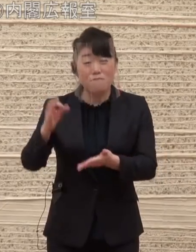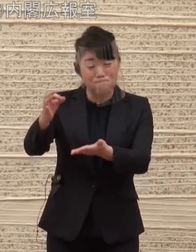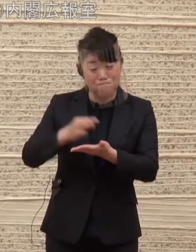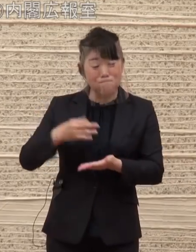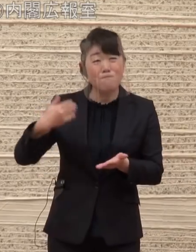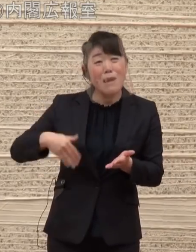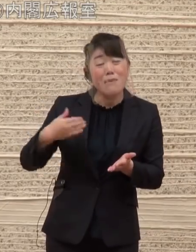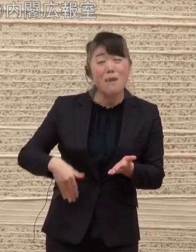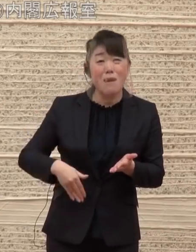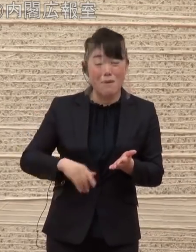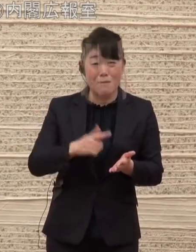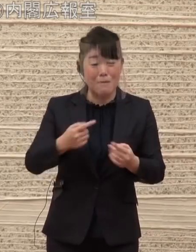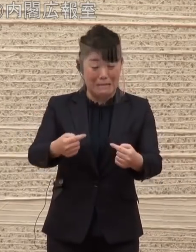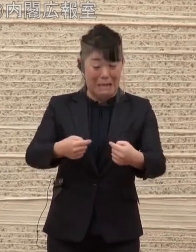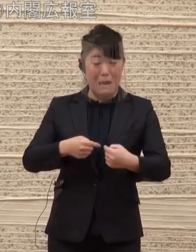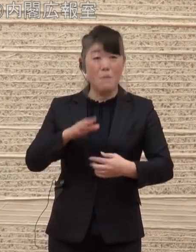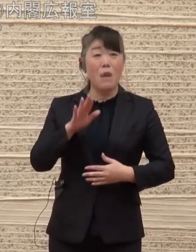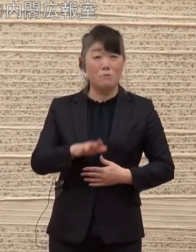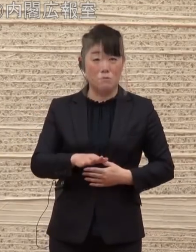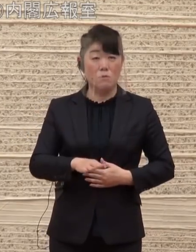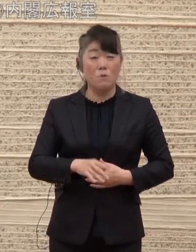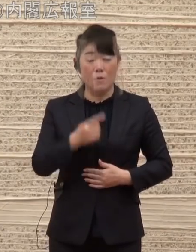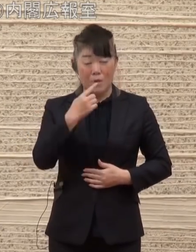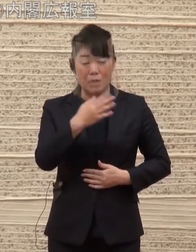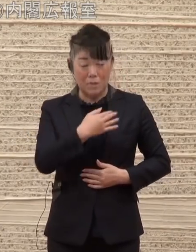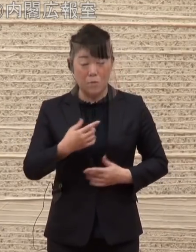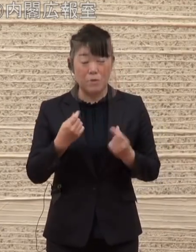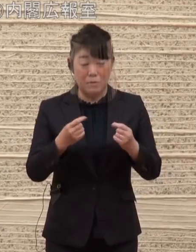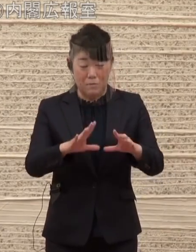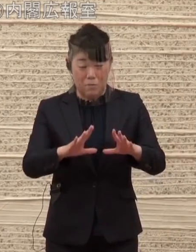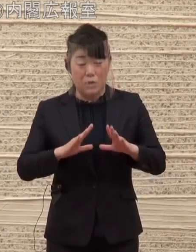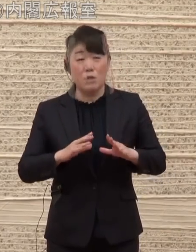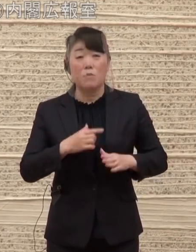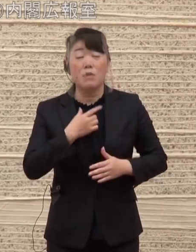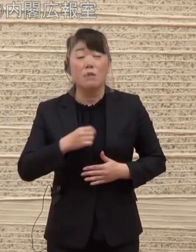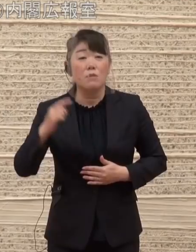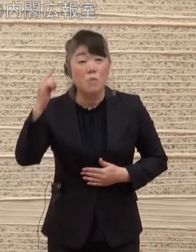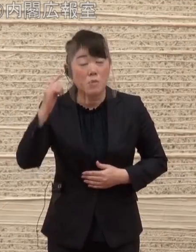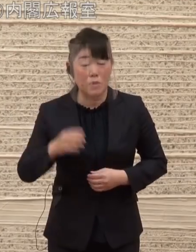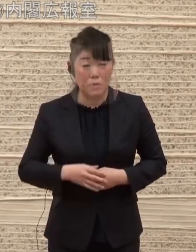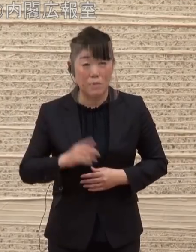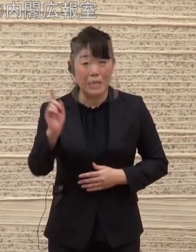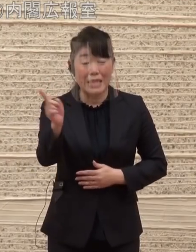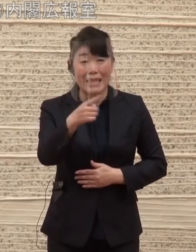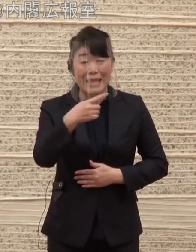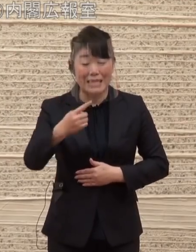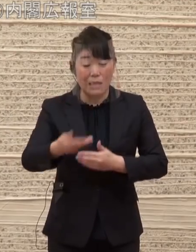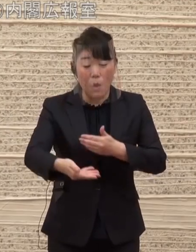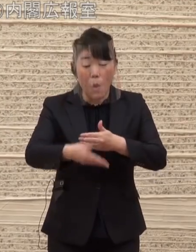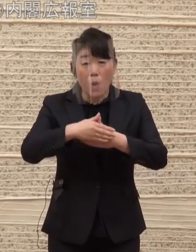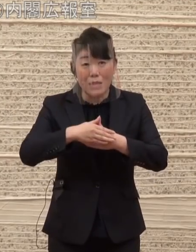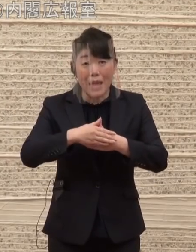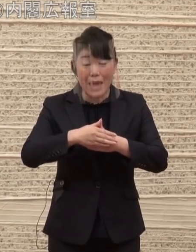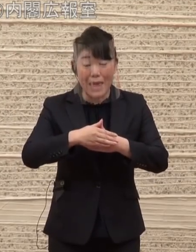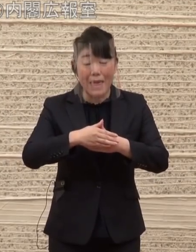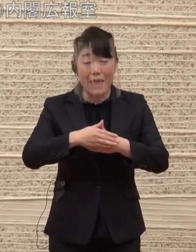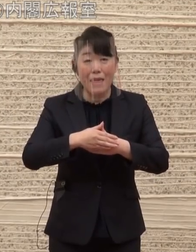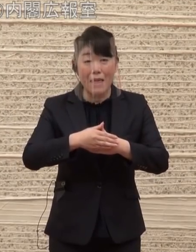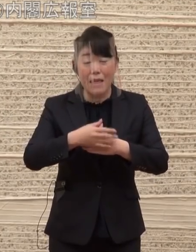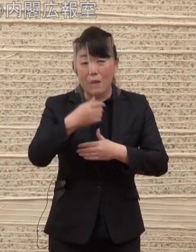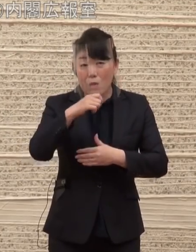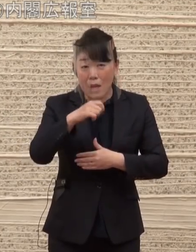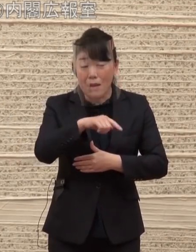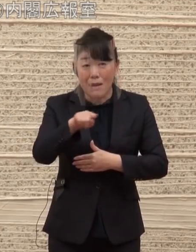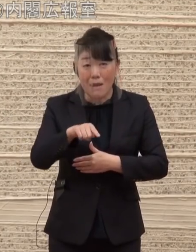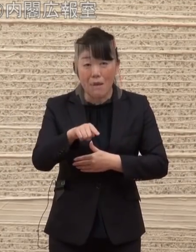御しゃんもあります晴れでも受け止めなければいけないと思っていますが第1次補正の成立からですね3週間